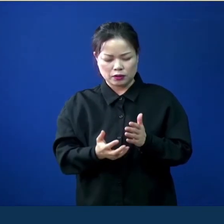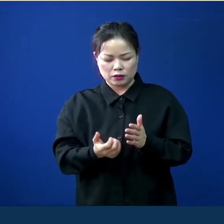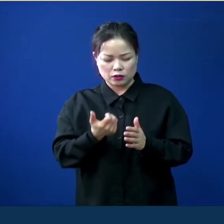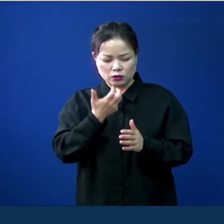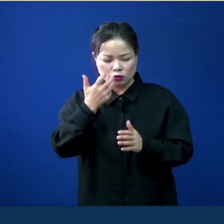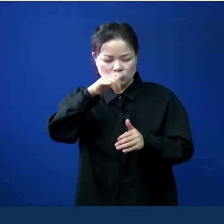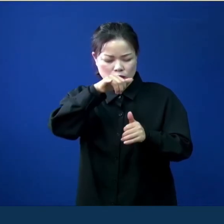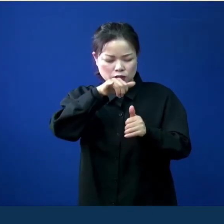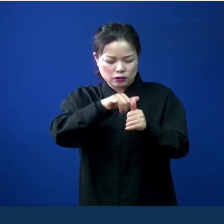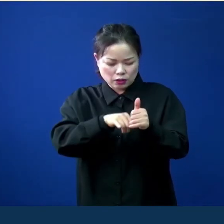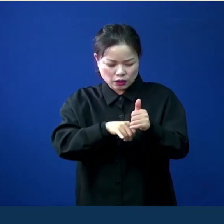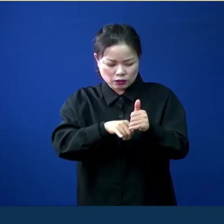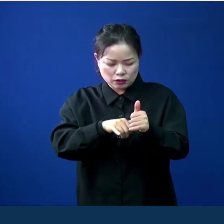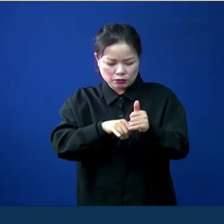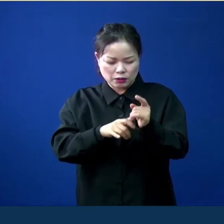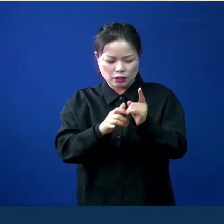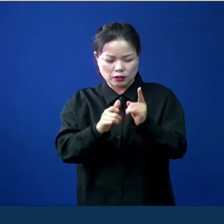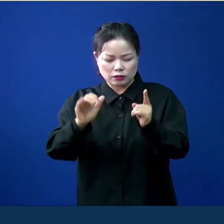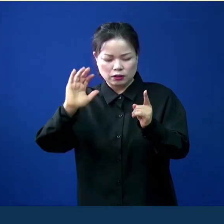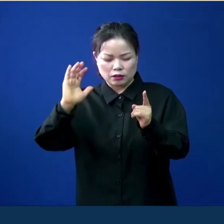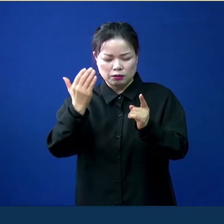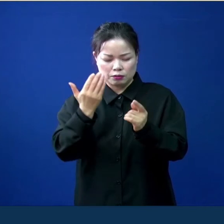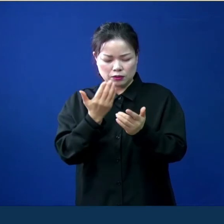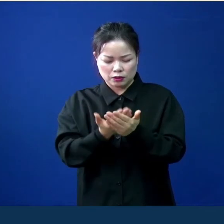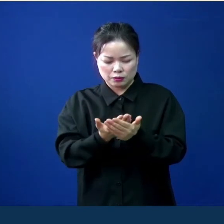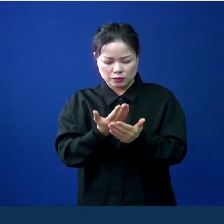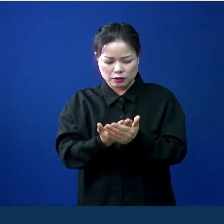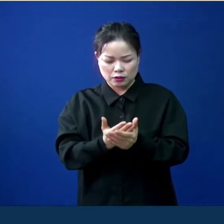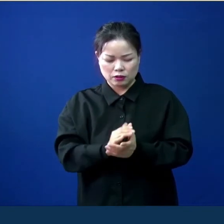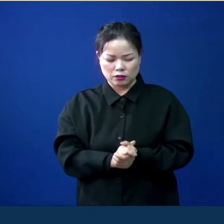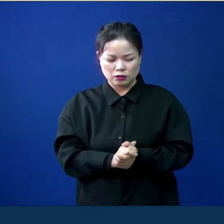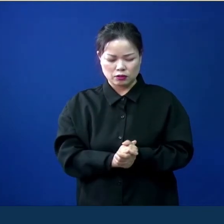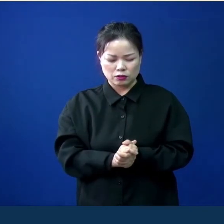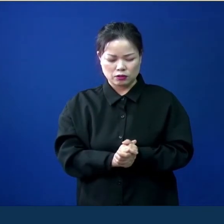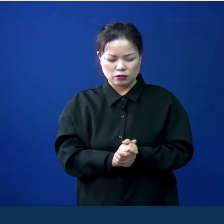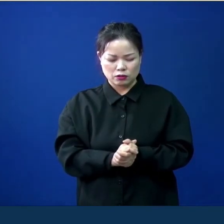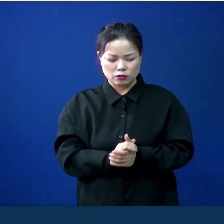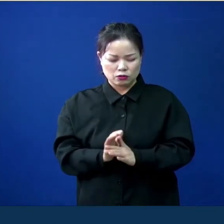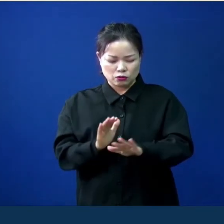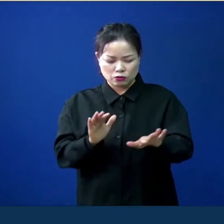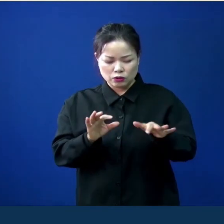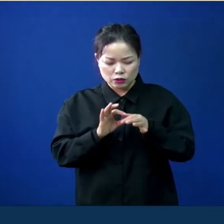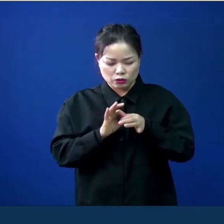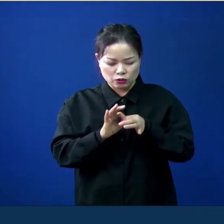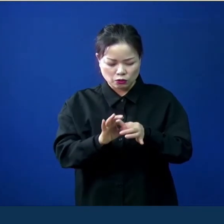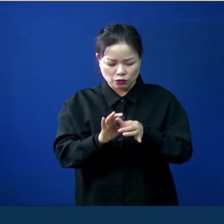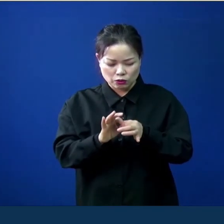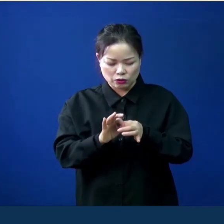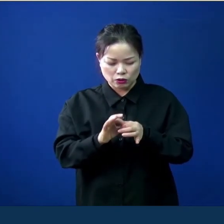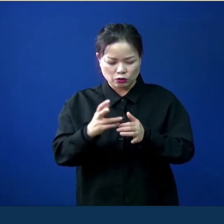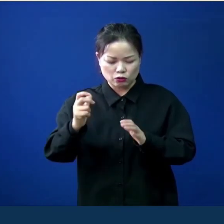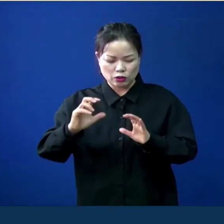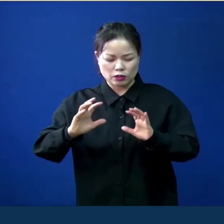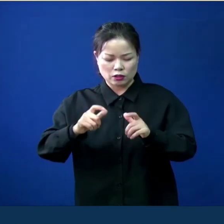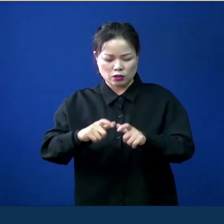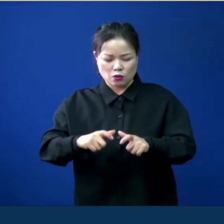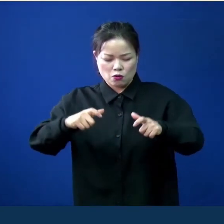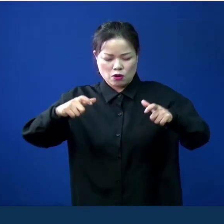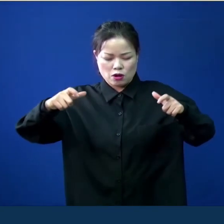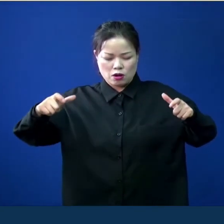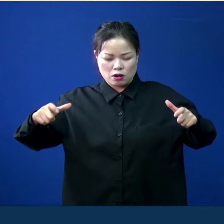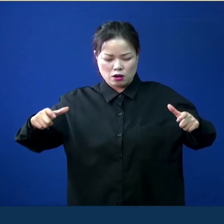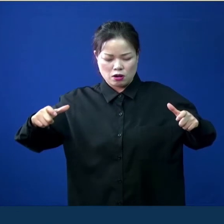영혼을 섬겨 나아가는 한 사람 되게 하여 주시옵소서. 우리를 통해서 주의 나라가